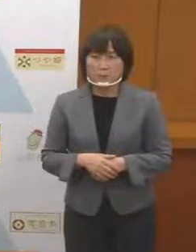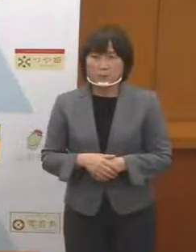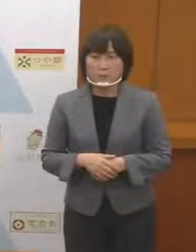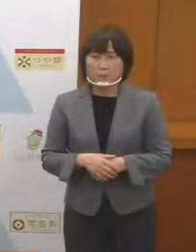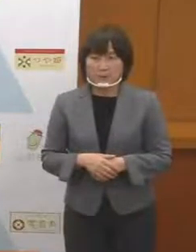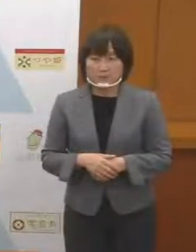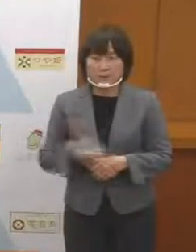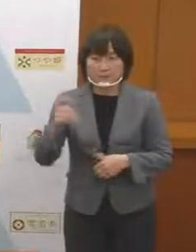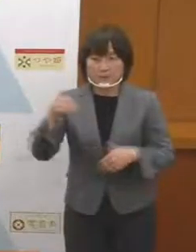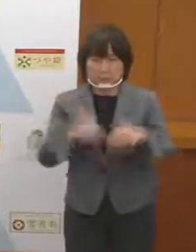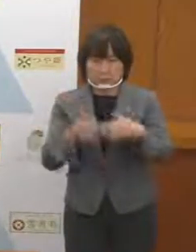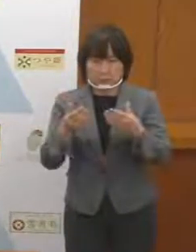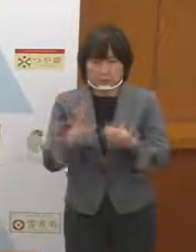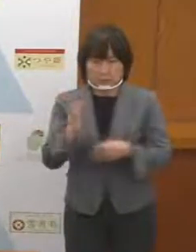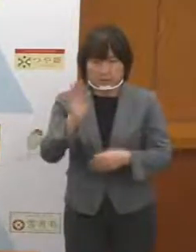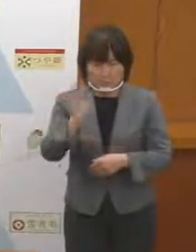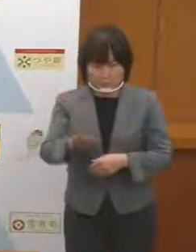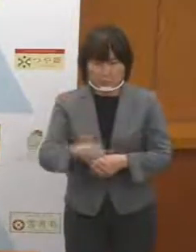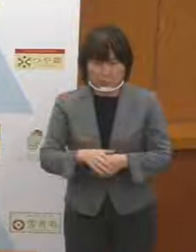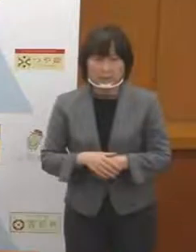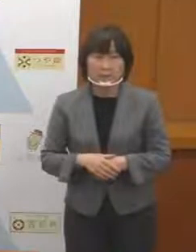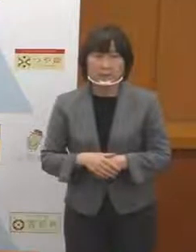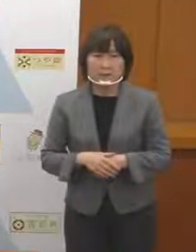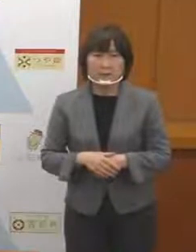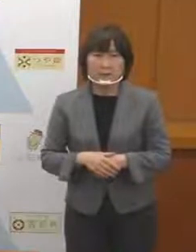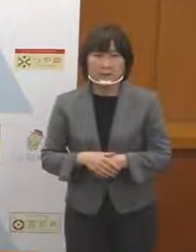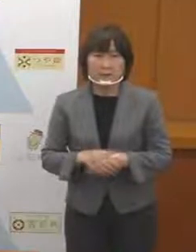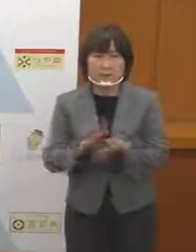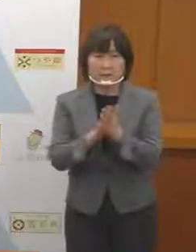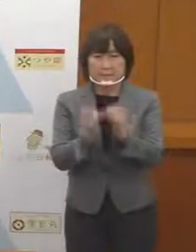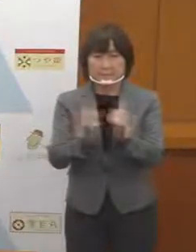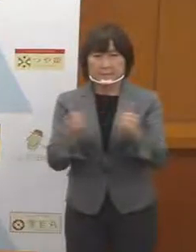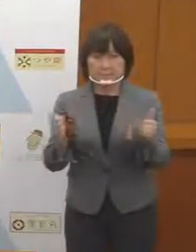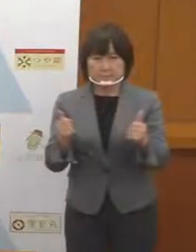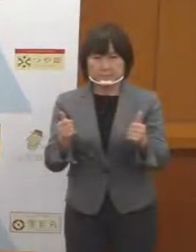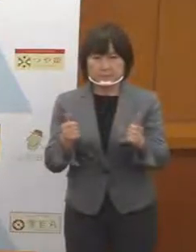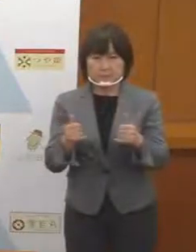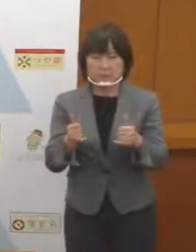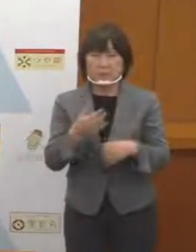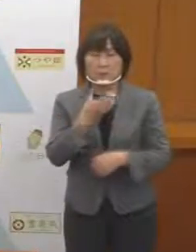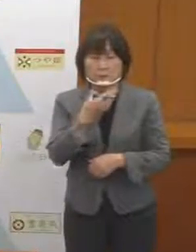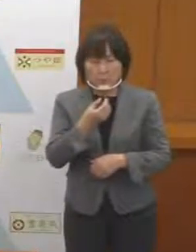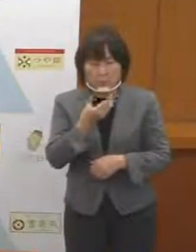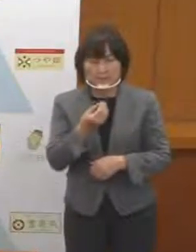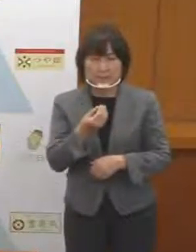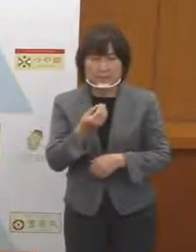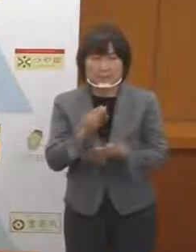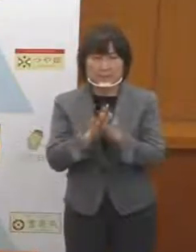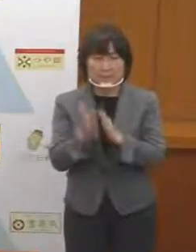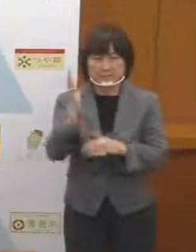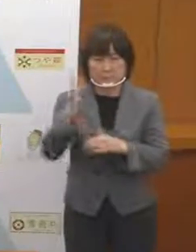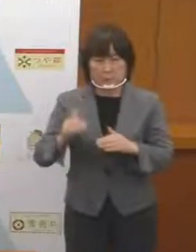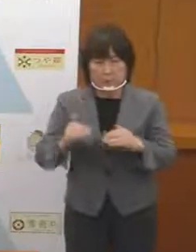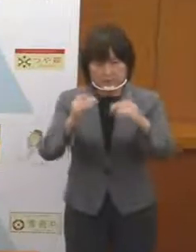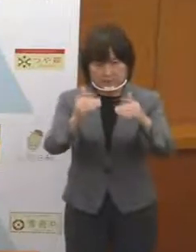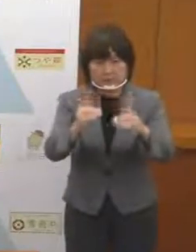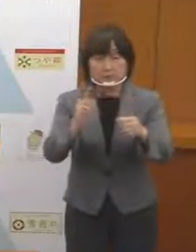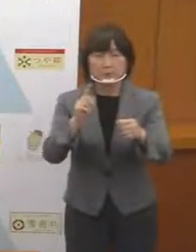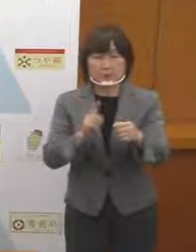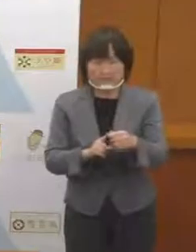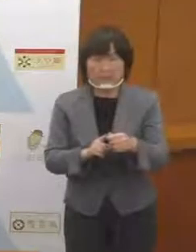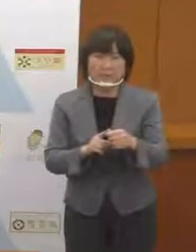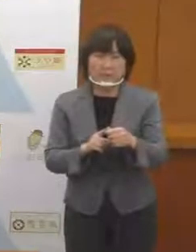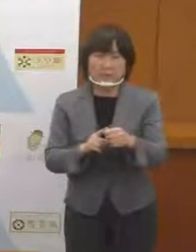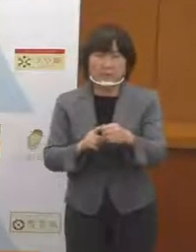選挙を乗り越えてやはり県民の幸せ県政の発展というところではもう